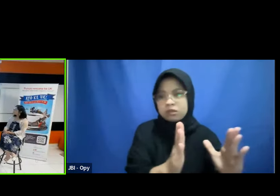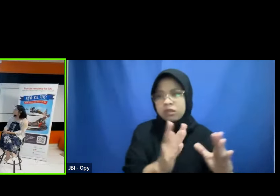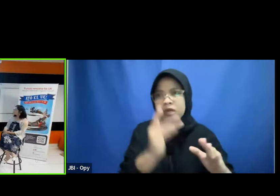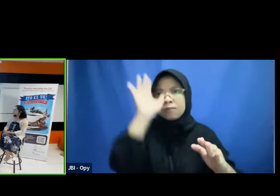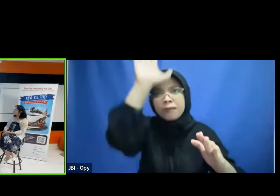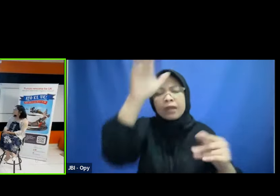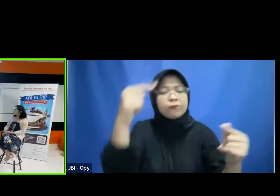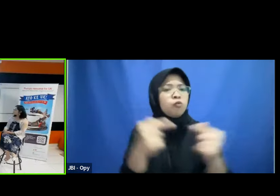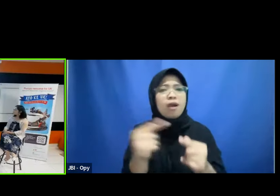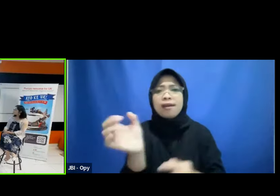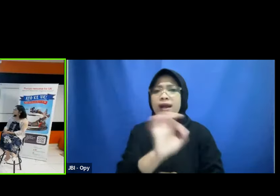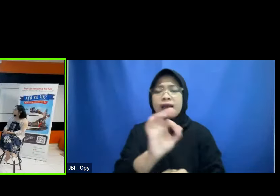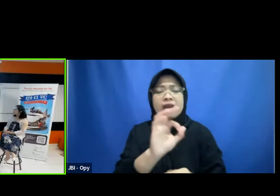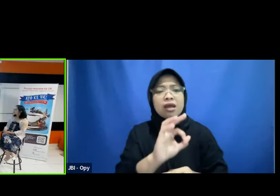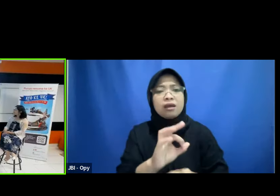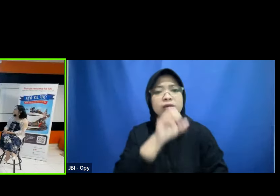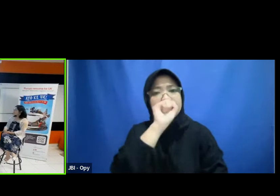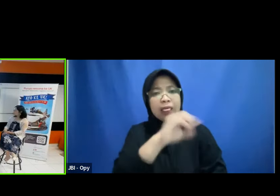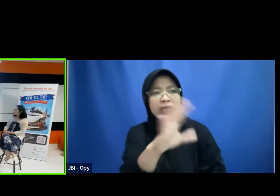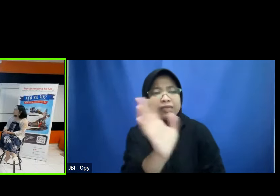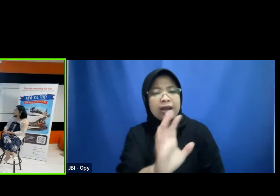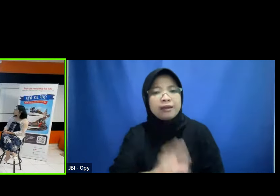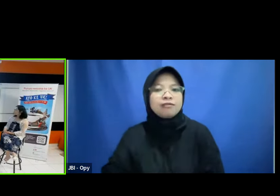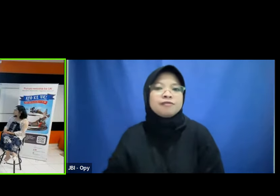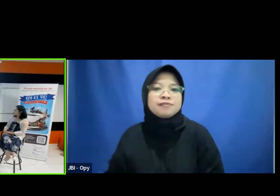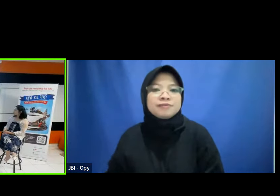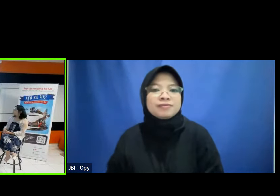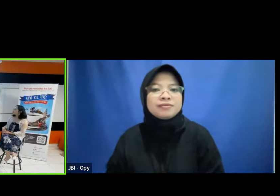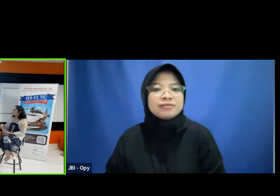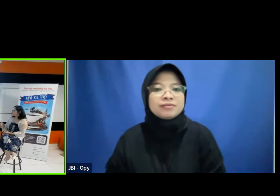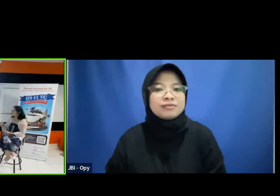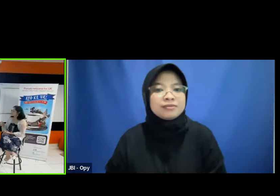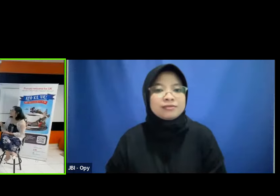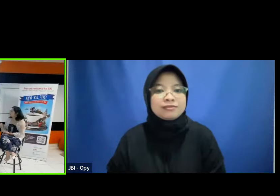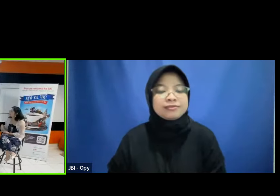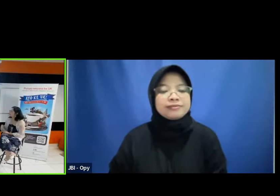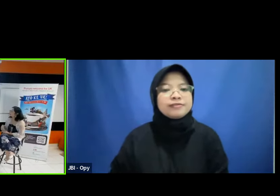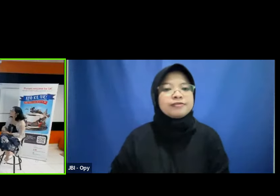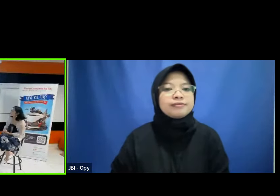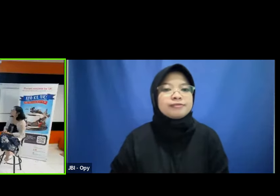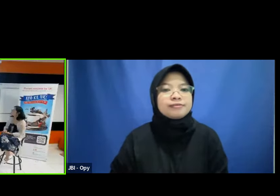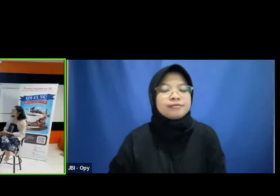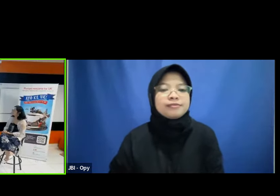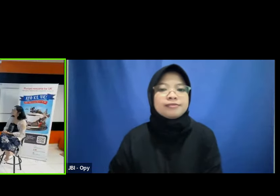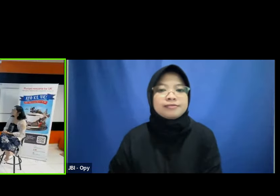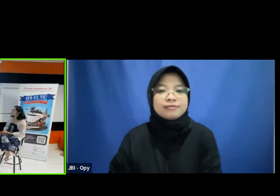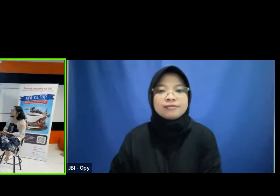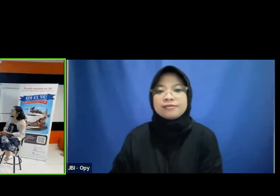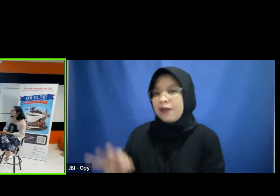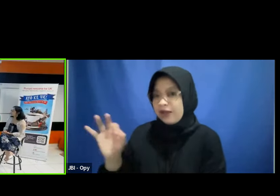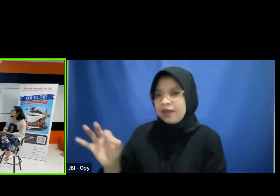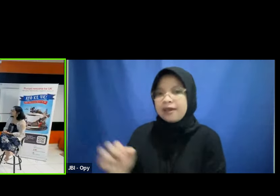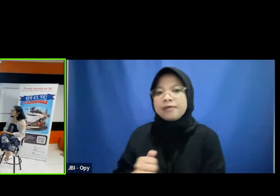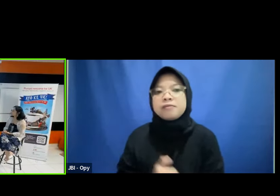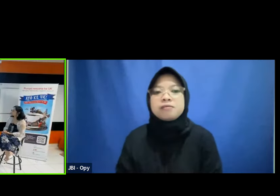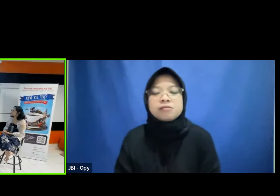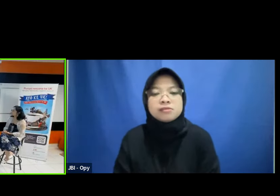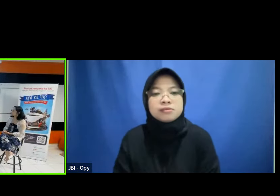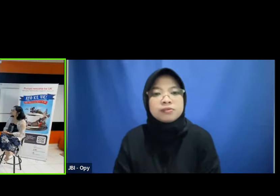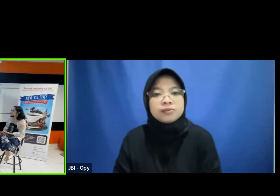sama sekali gitu itu aja sih kalau misal kepikiran saya kasih lagi oke